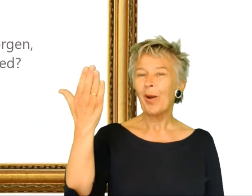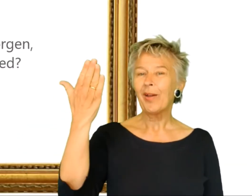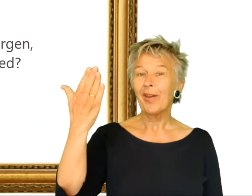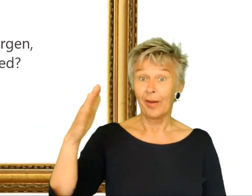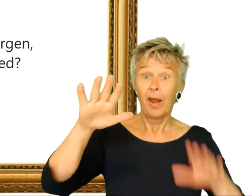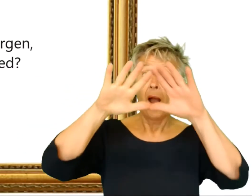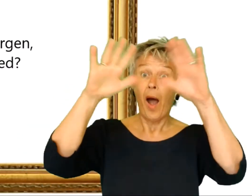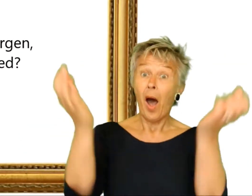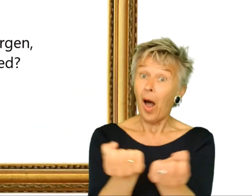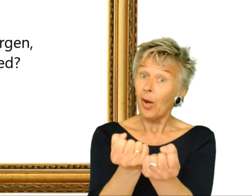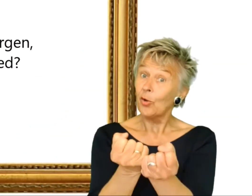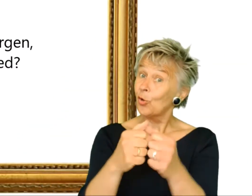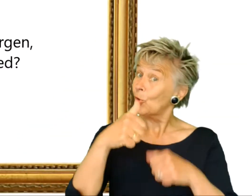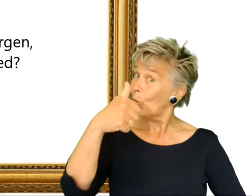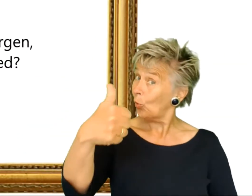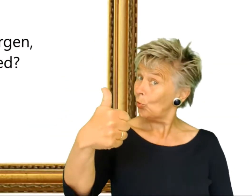Goeiemorgen, alles goed?